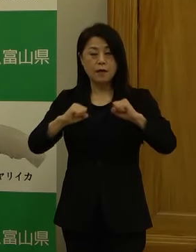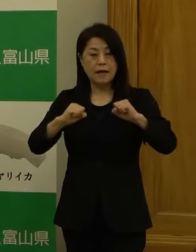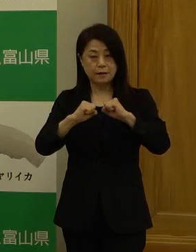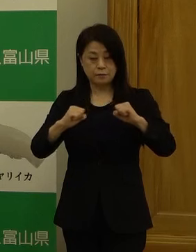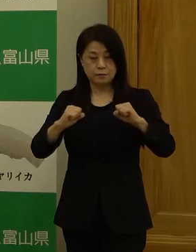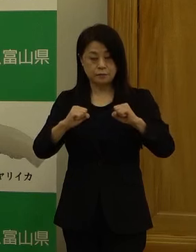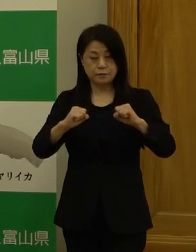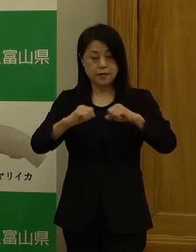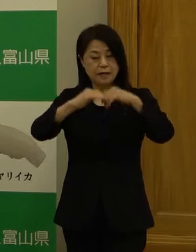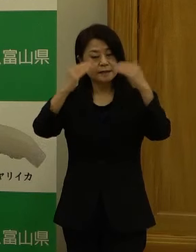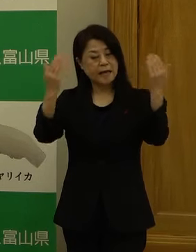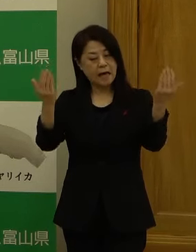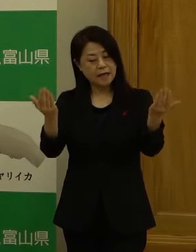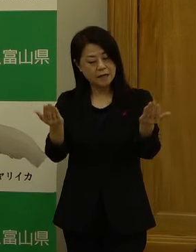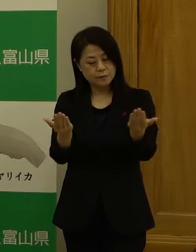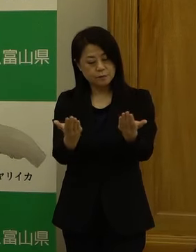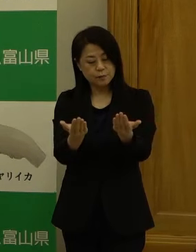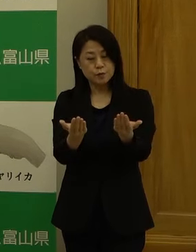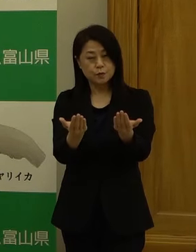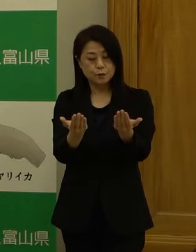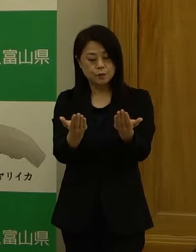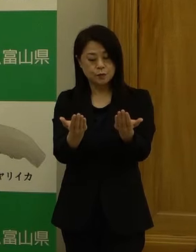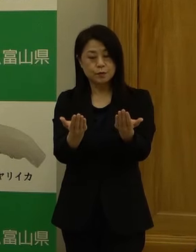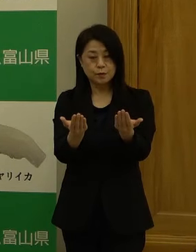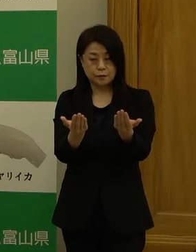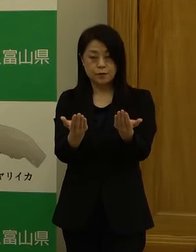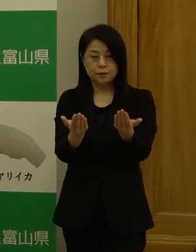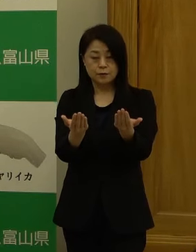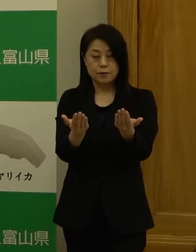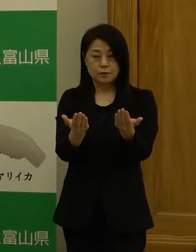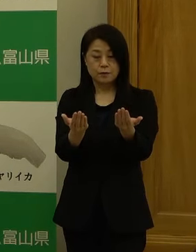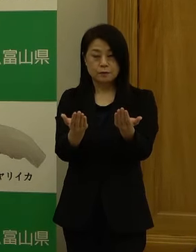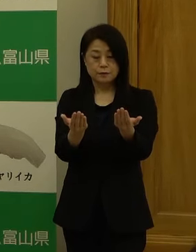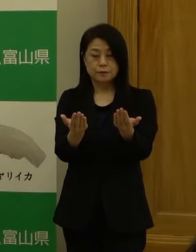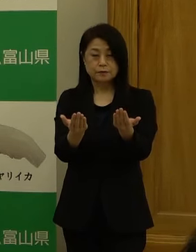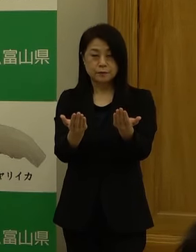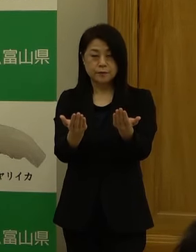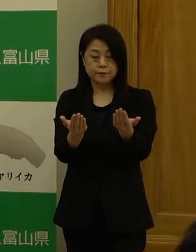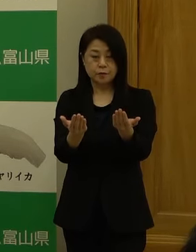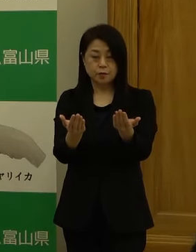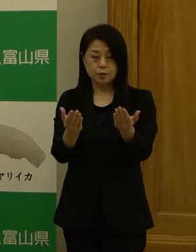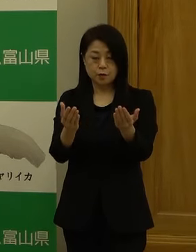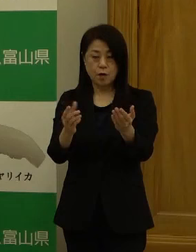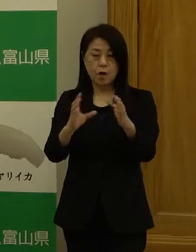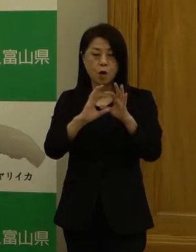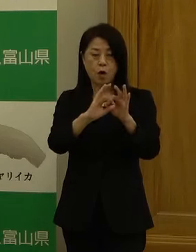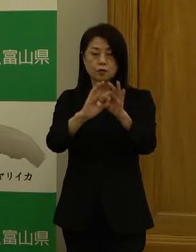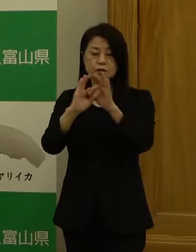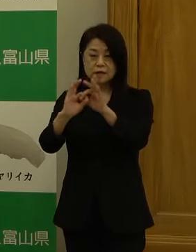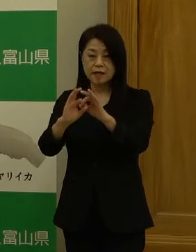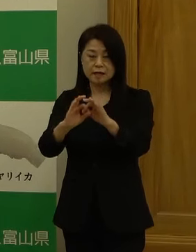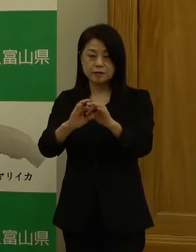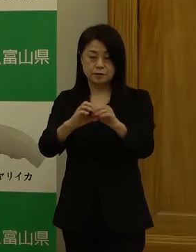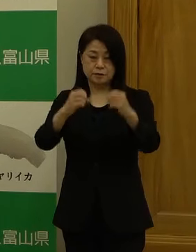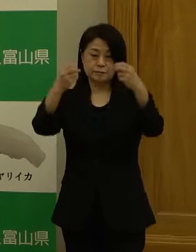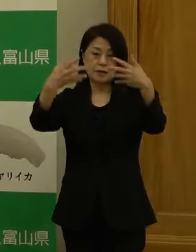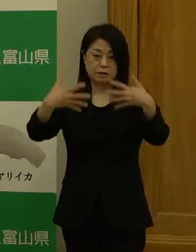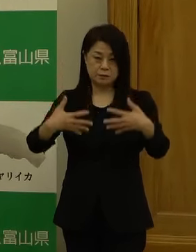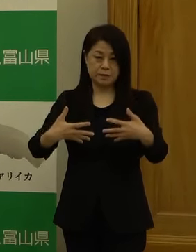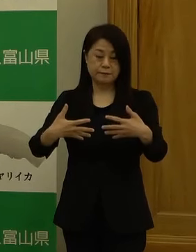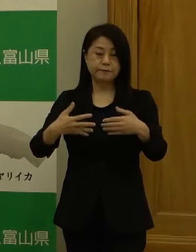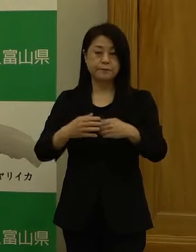は、富山弁でダイブンというかなりという意味ですが、ダイブンを伝えをするチャンネルという掛け言葉になっています